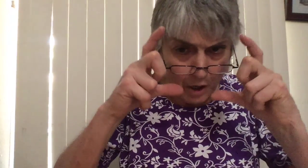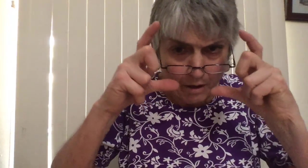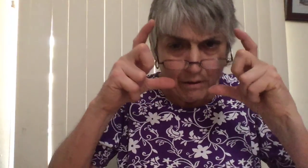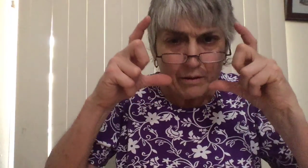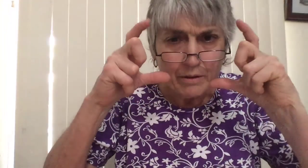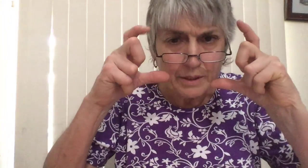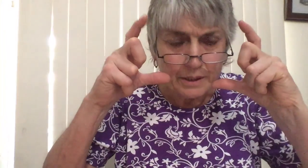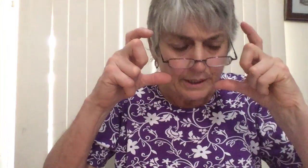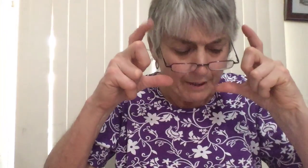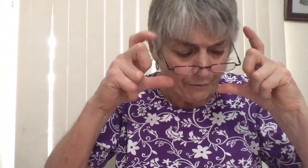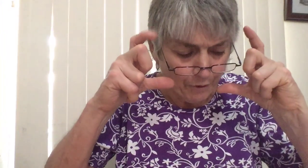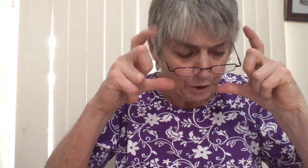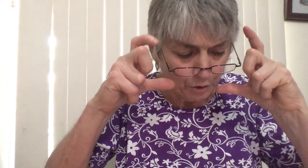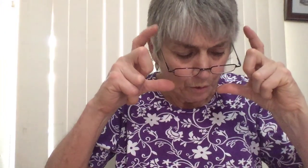Prends des photos.